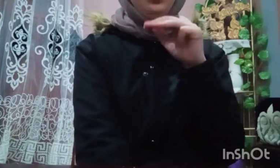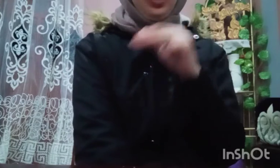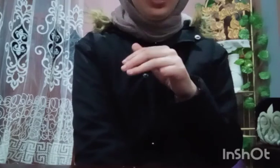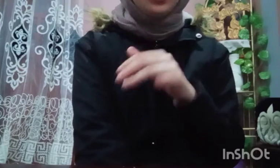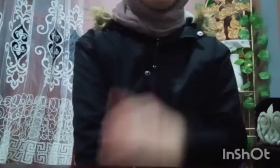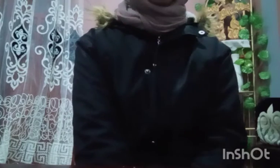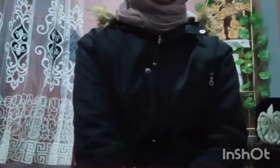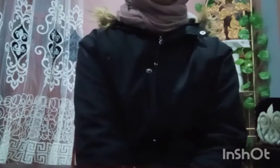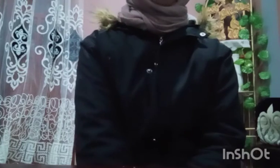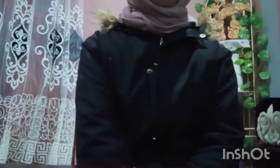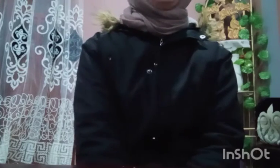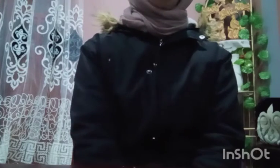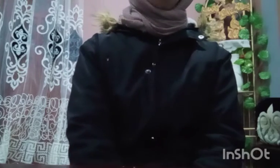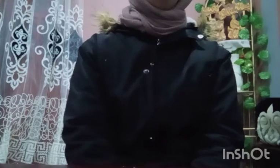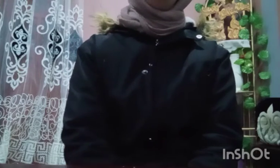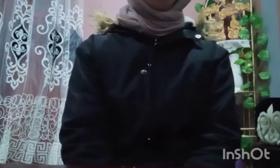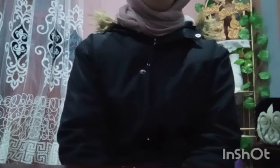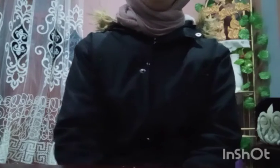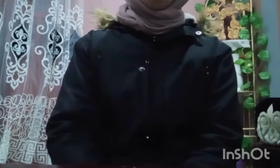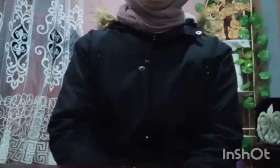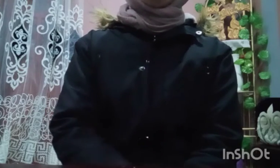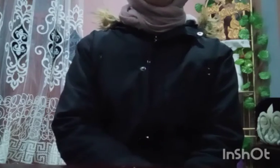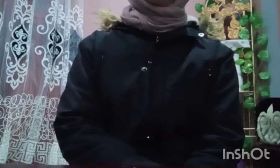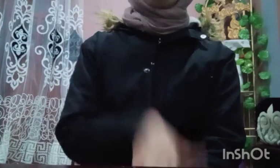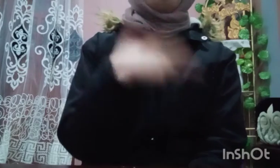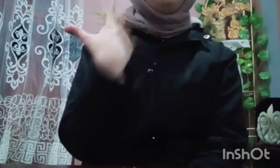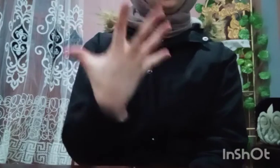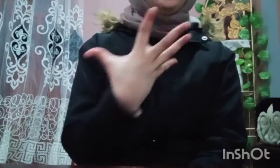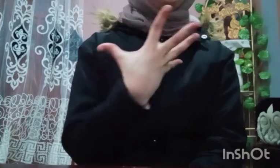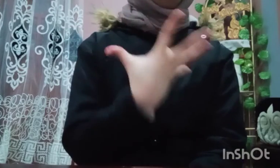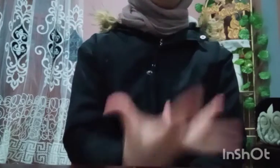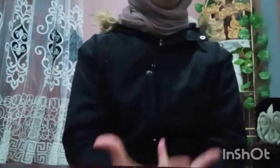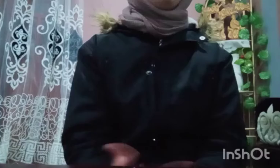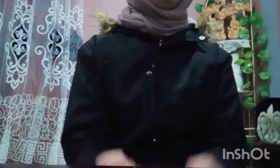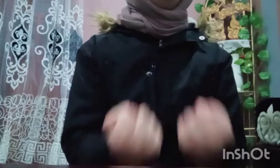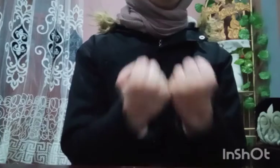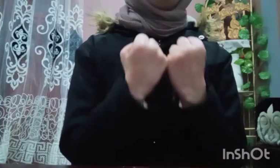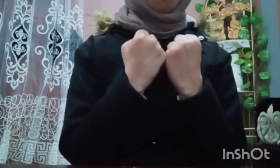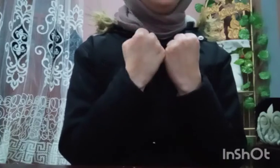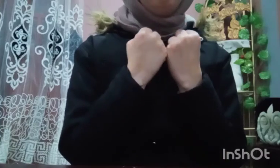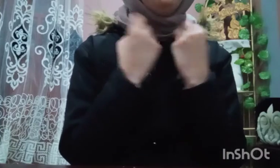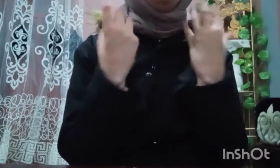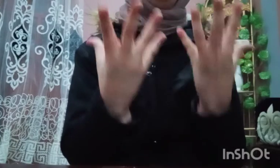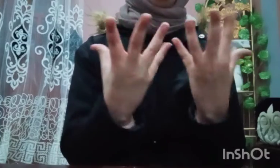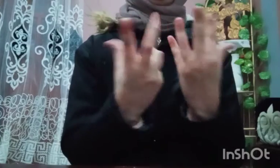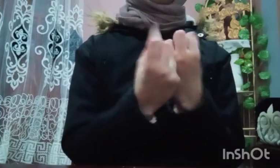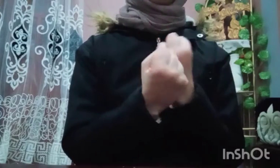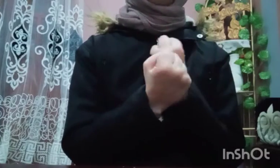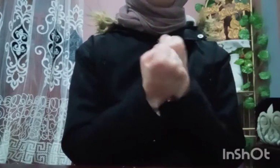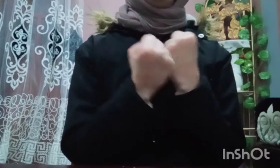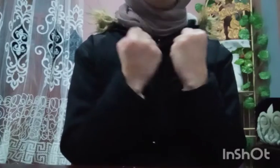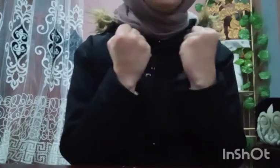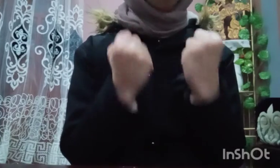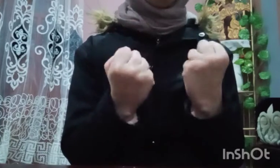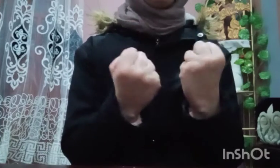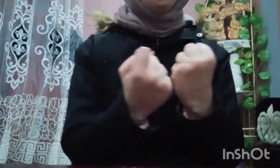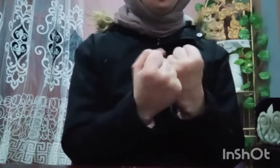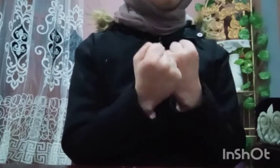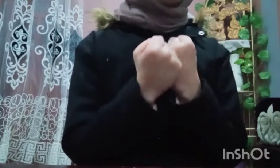الصحيحه حتى انه عرفت ربي ورحمته وقدها ربي كبير وقدها ربي قادر